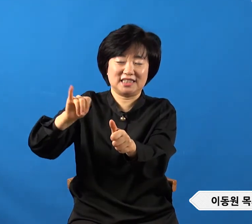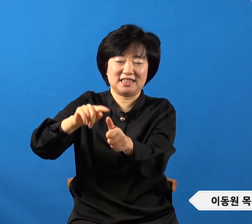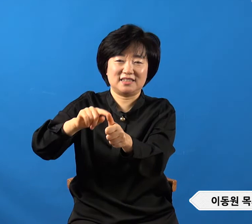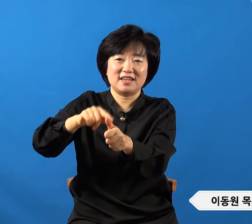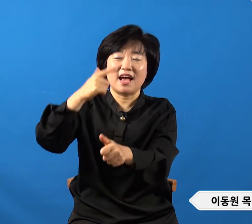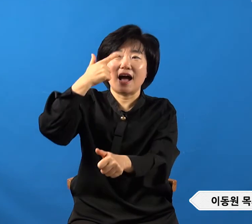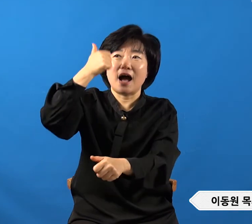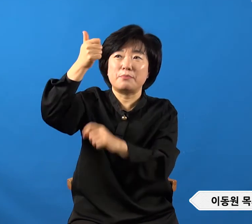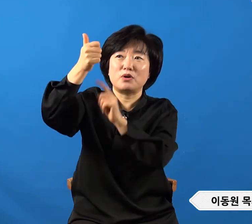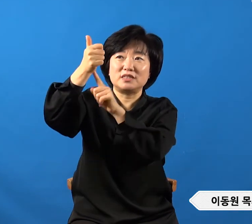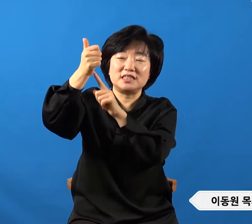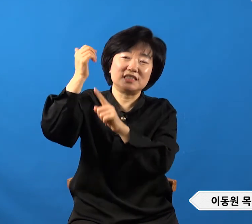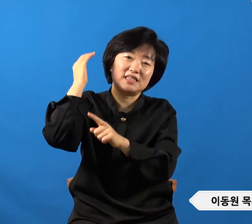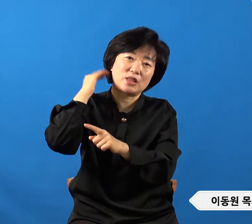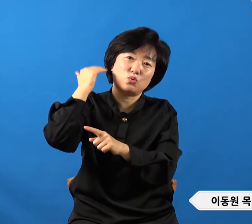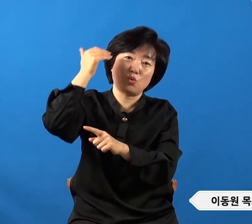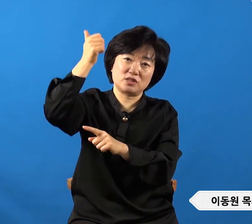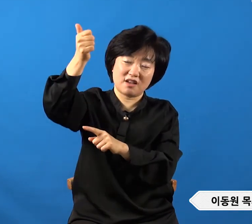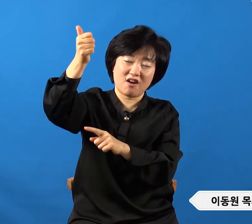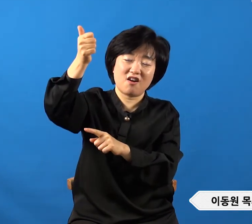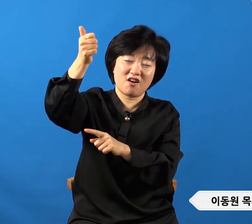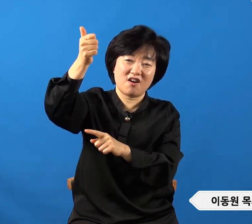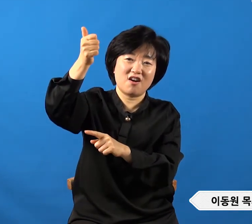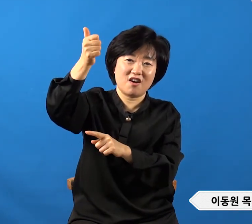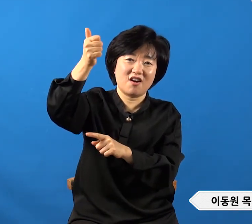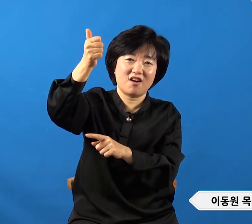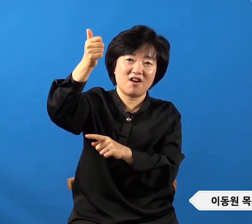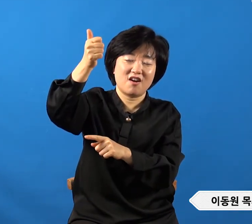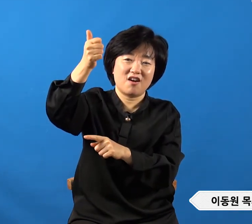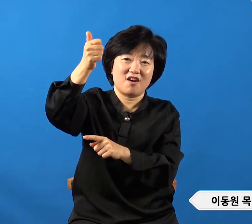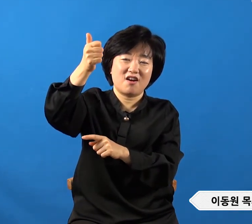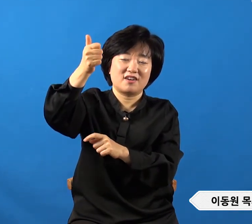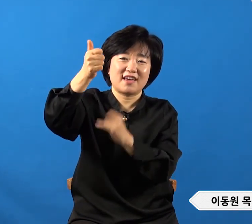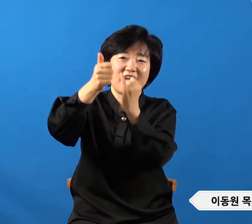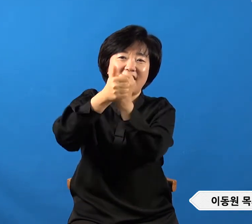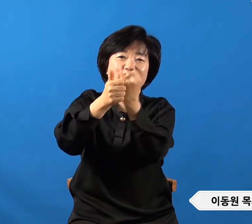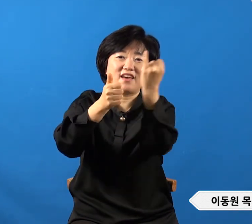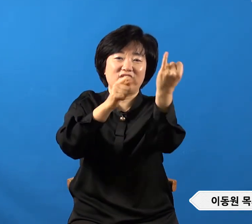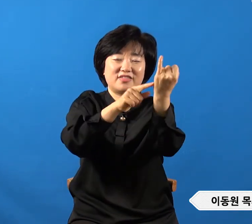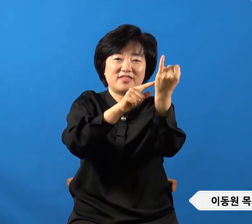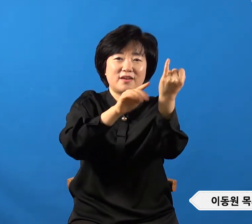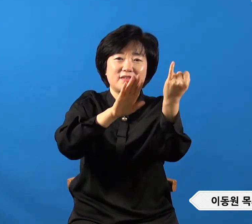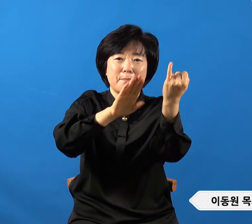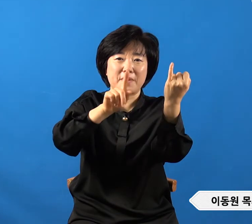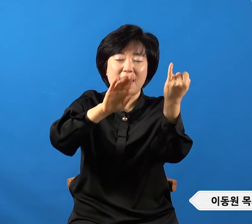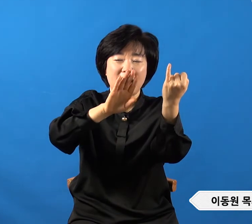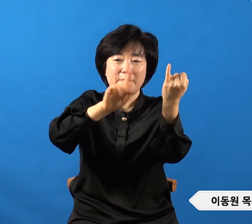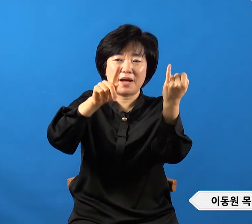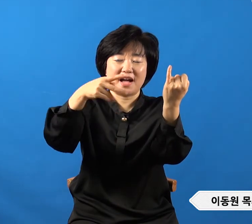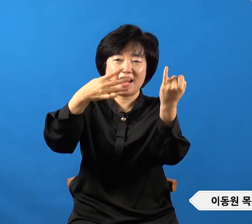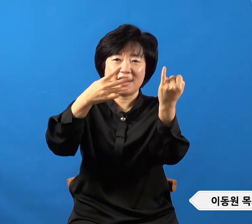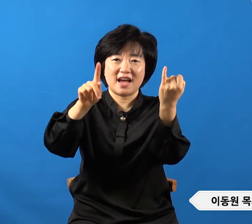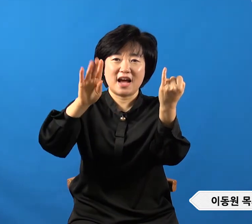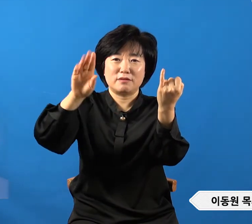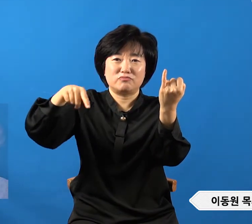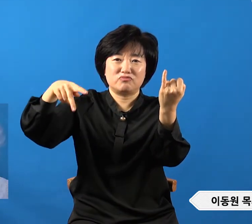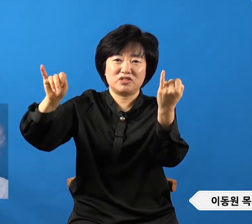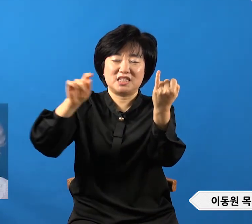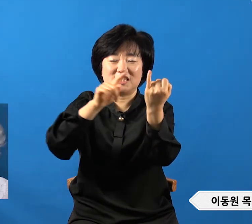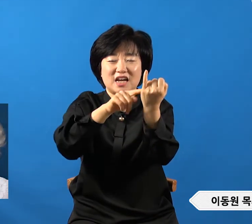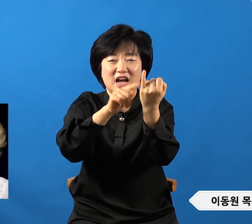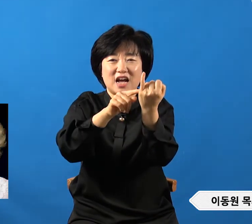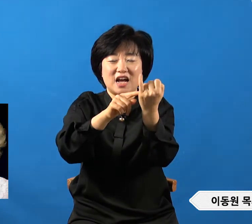근데 아버지 대통령, 그러니까 조지 부시의 시니어의 아내였던 바바라 부시가